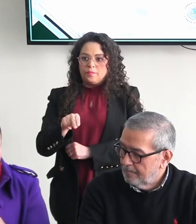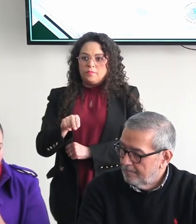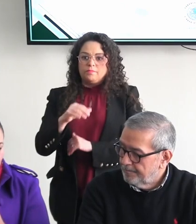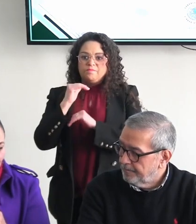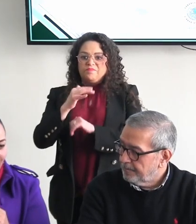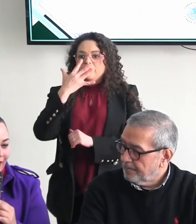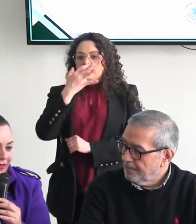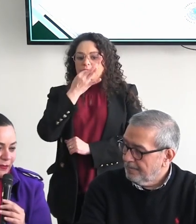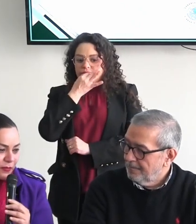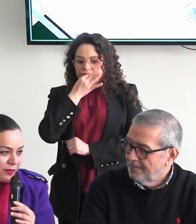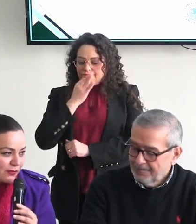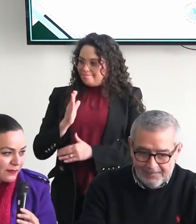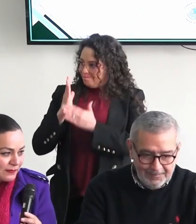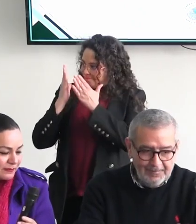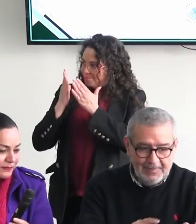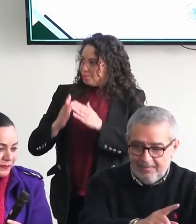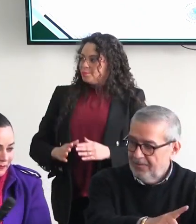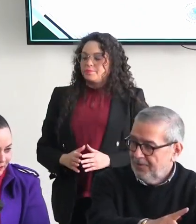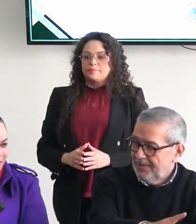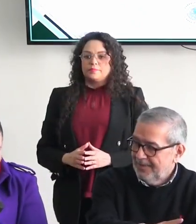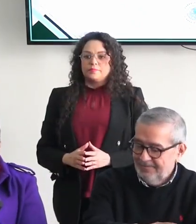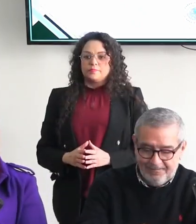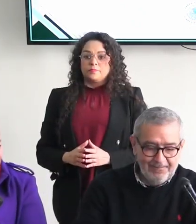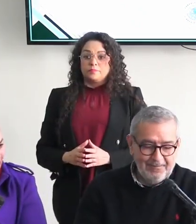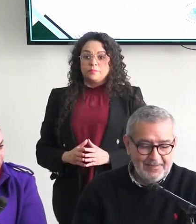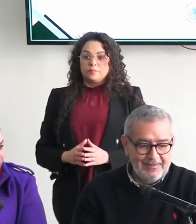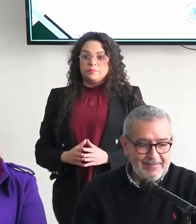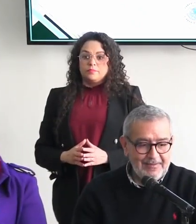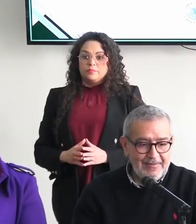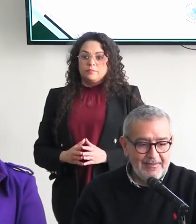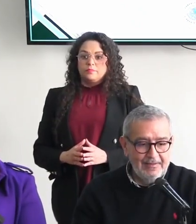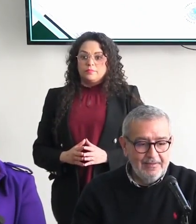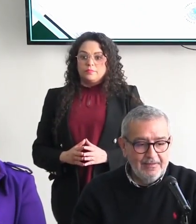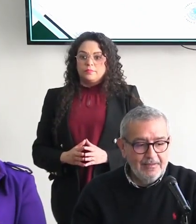por 10 minutos. Adelante, por favor.